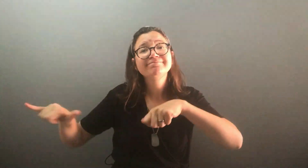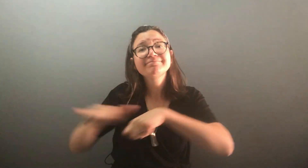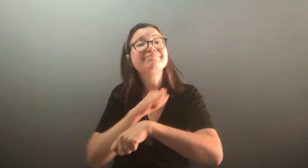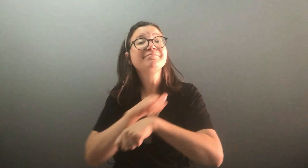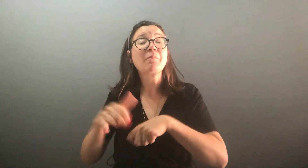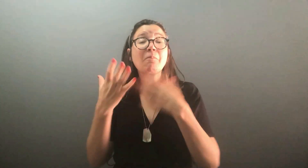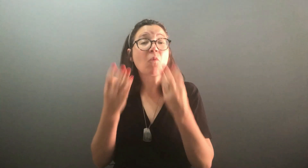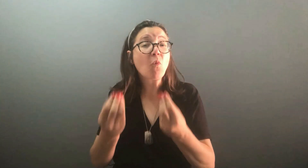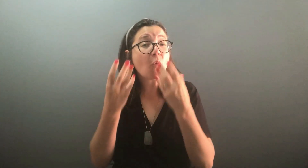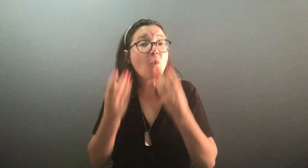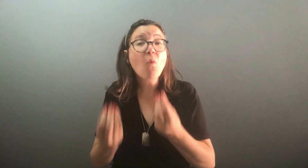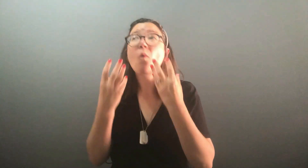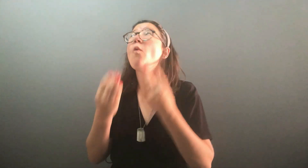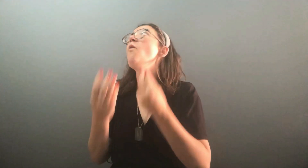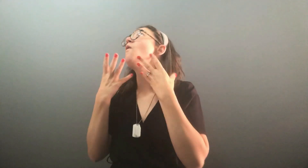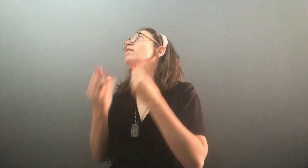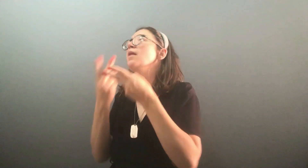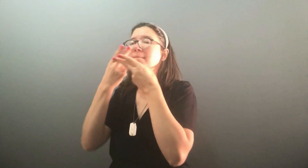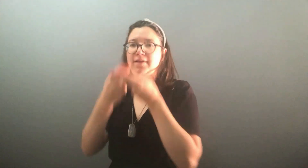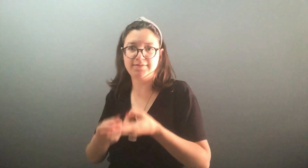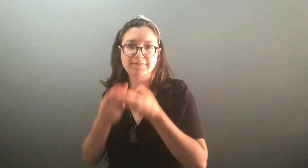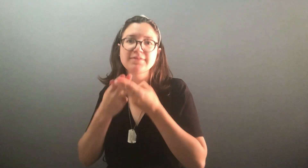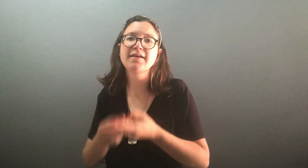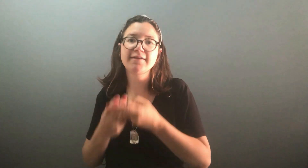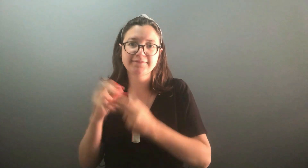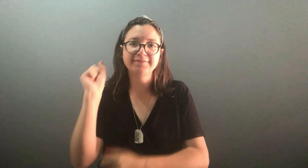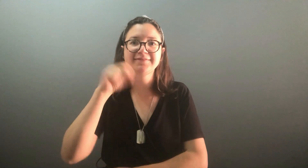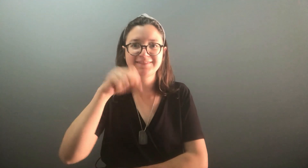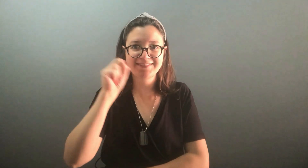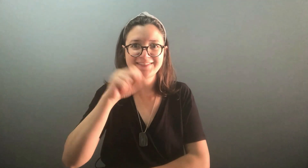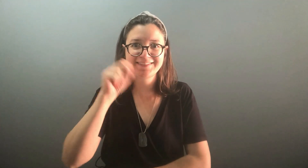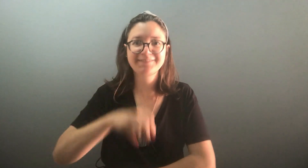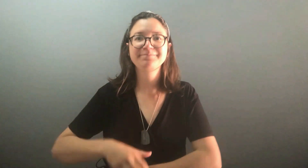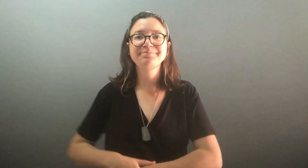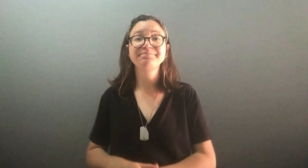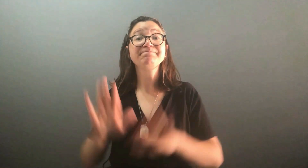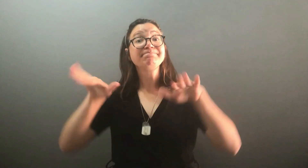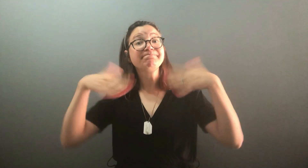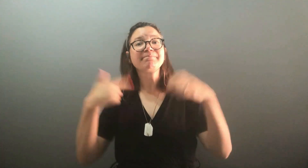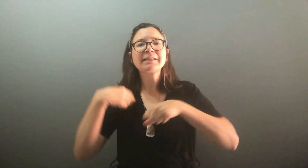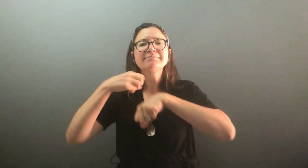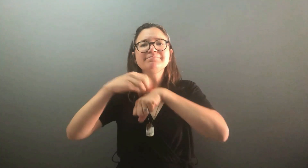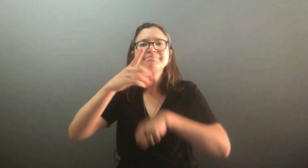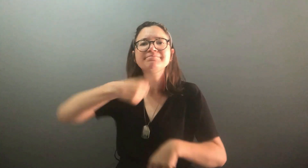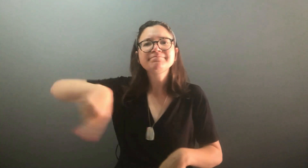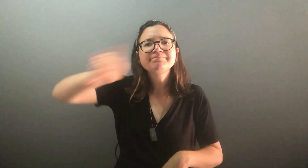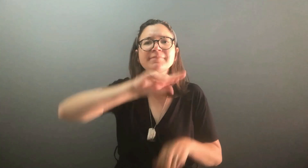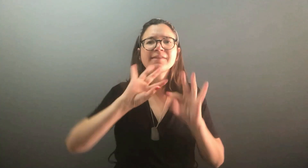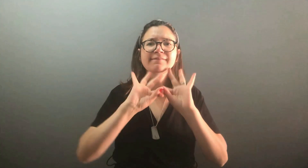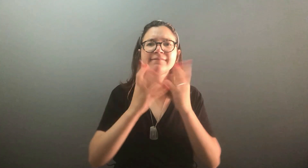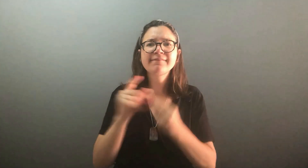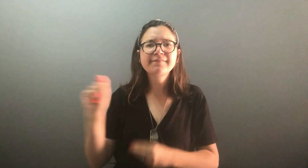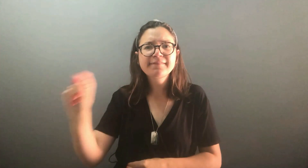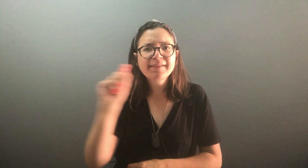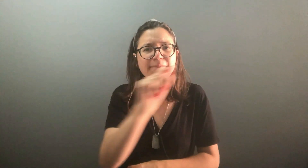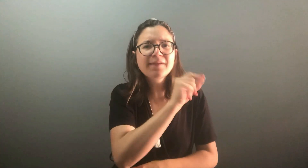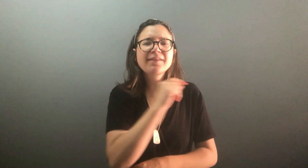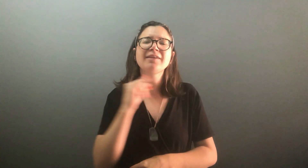essas estratégias, né? Por muitas das vezes foi necessário ter bastante paciência, sim. Mas uma dica para